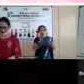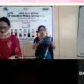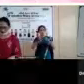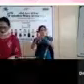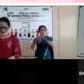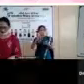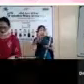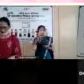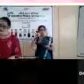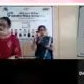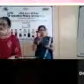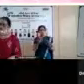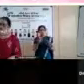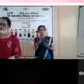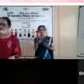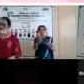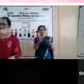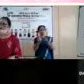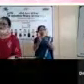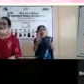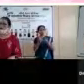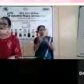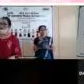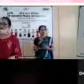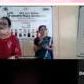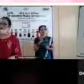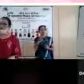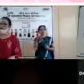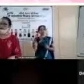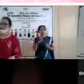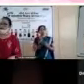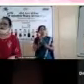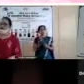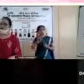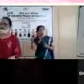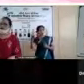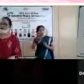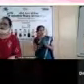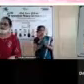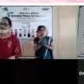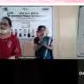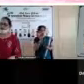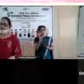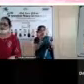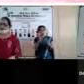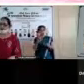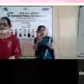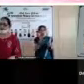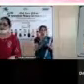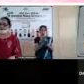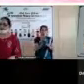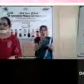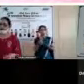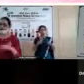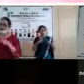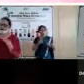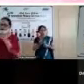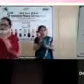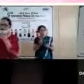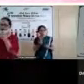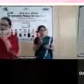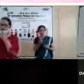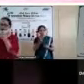भारत की बात करें तो वहां पर बहुत ही अद्वितीय प्रतिभा वाले कारीगर, शिल्पकार, मॉडल एवं डिजाइनर हैं,